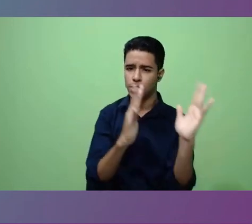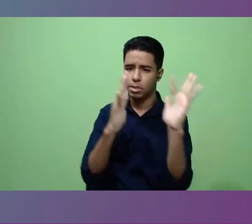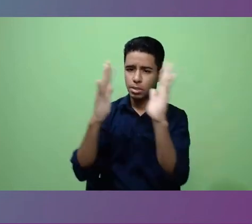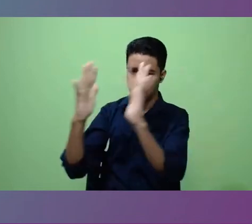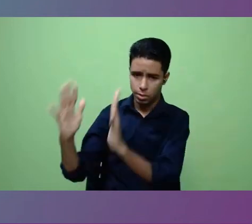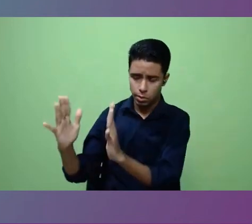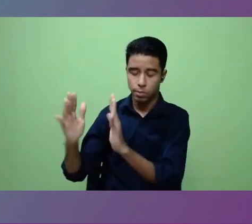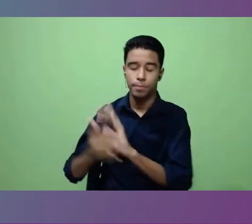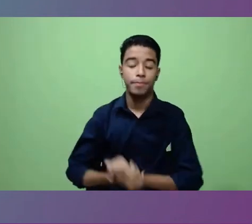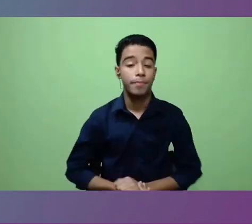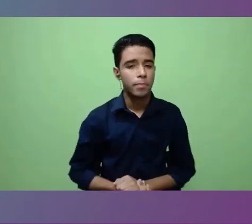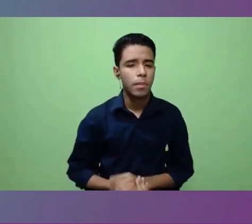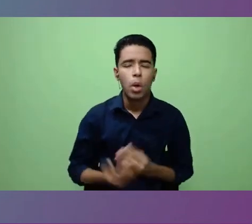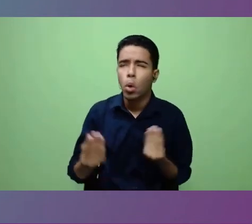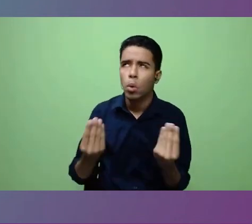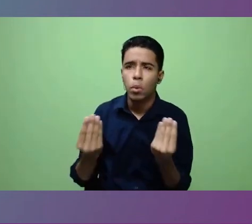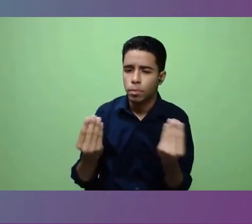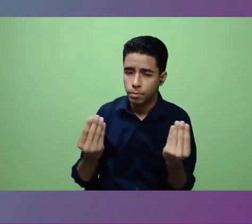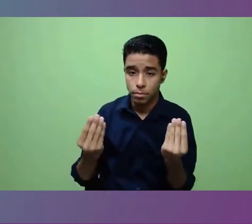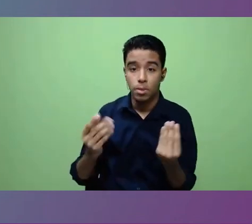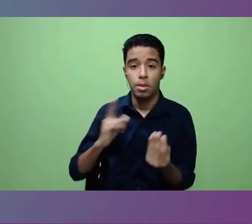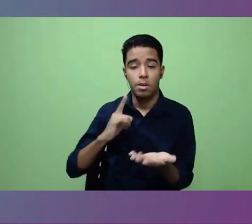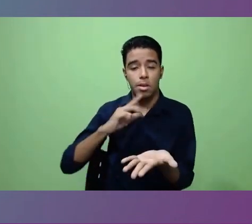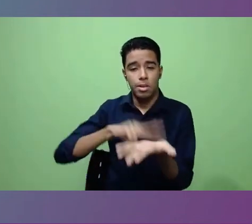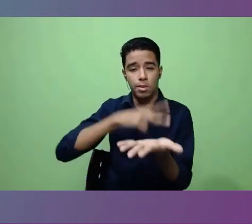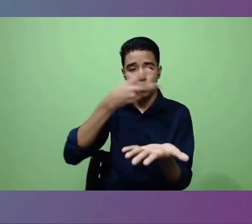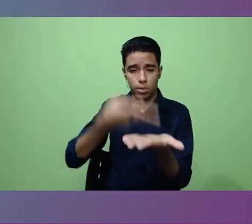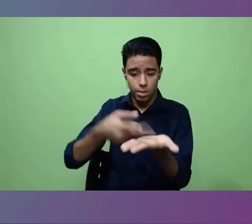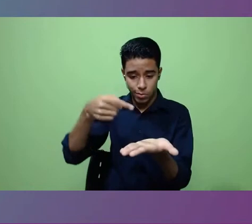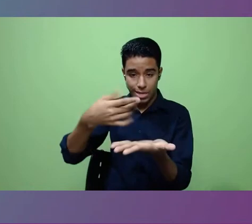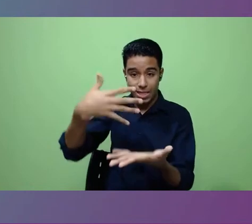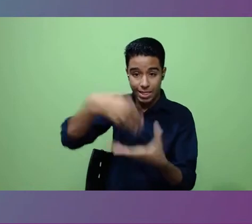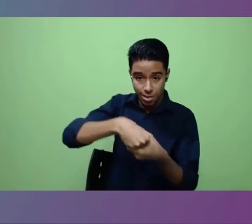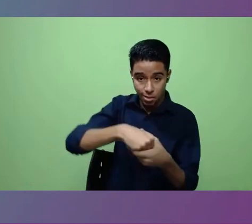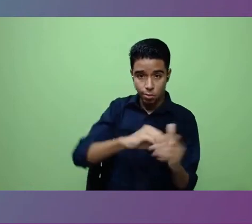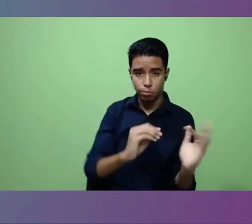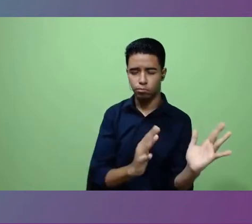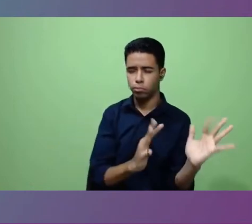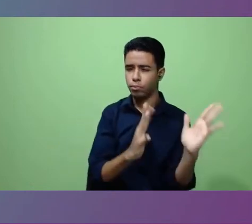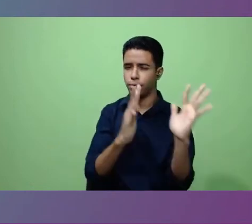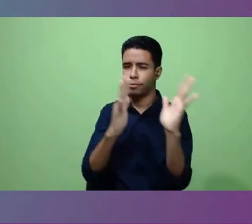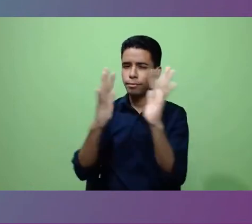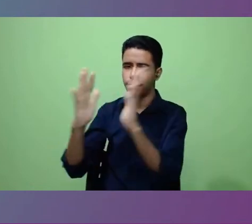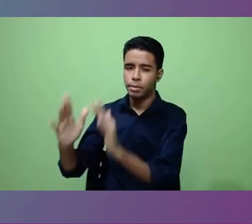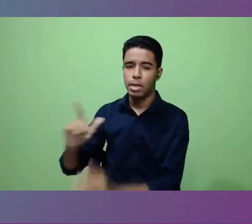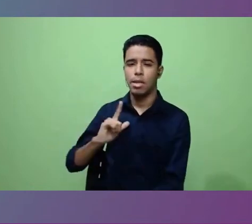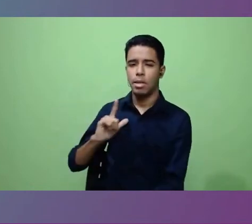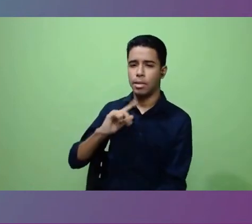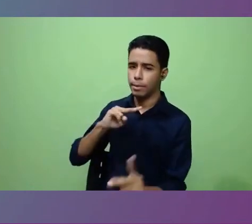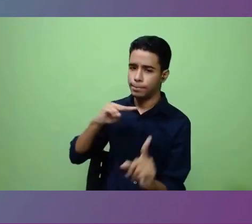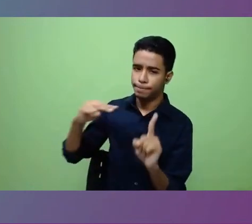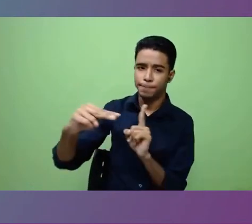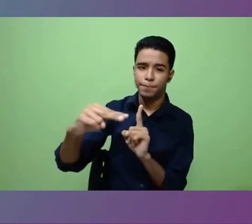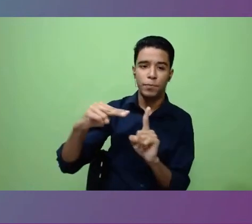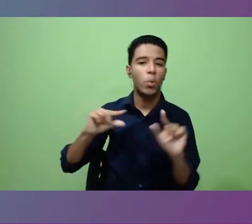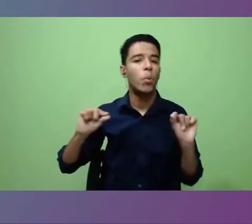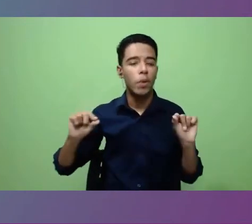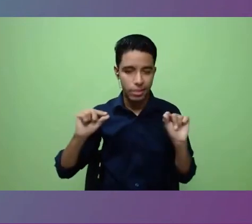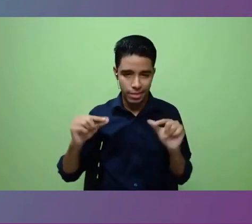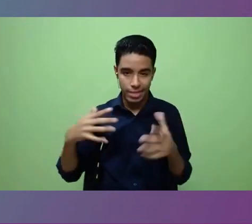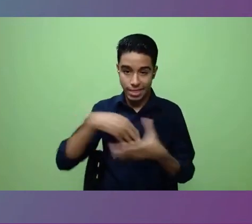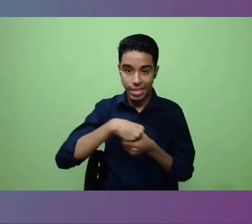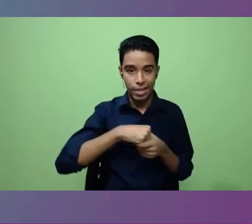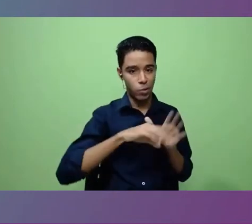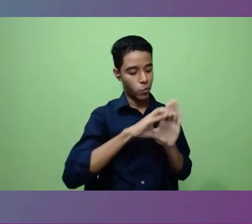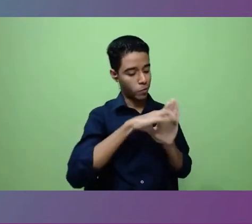estamos analisando a tradução enquanto um processo, a gente vê que o conceito de tradução, ele